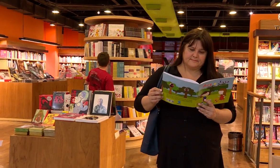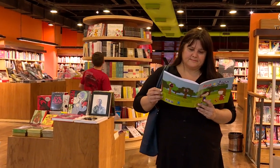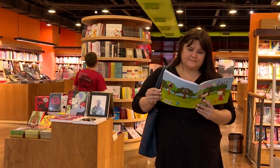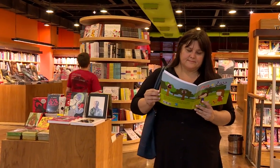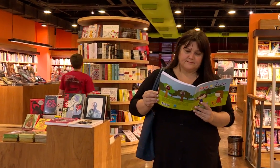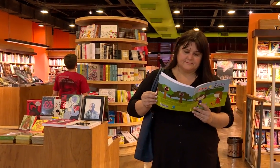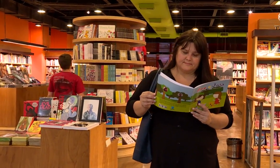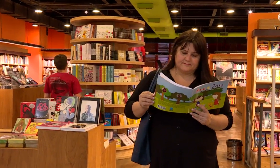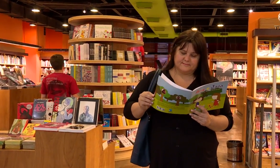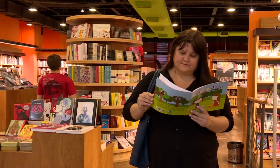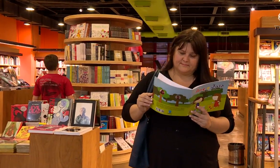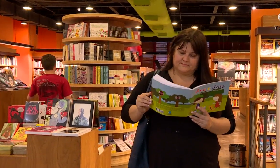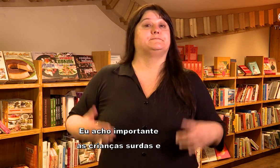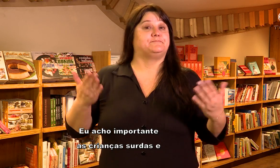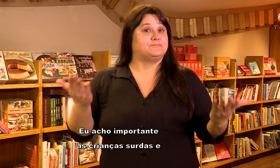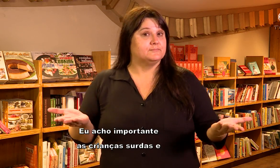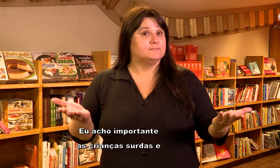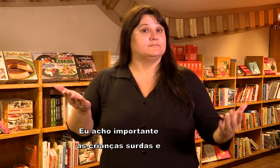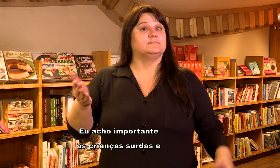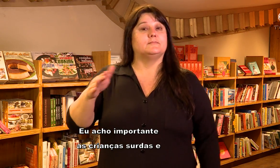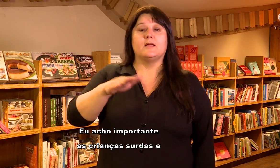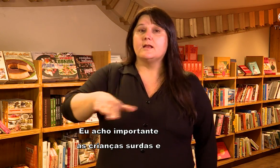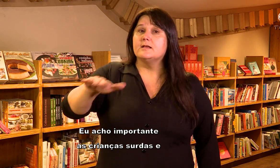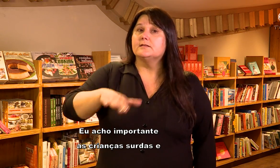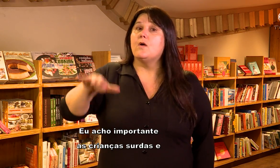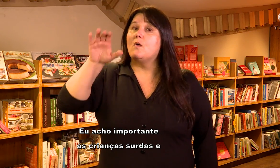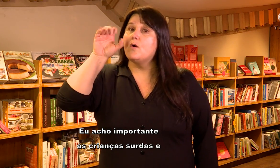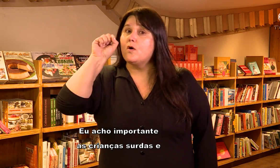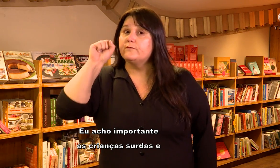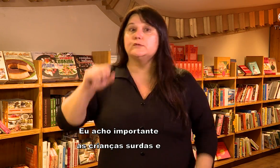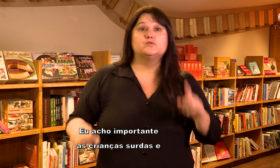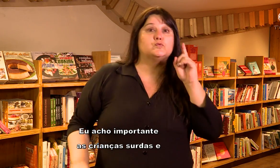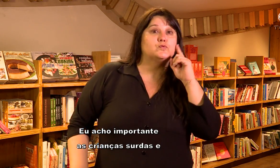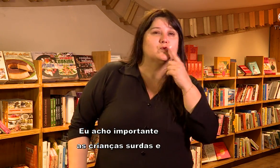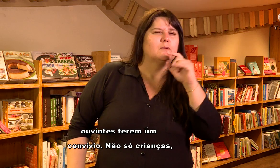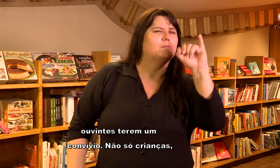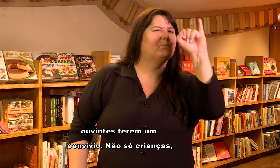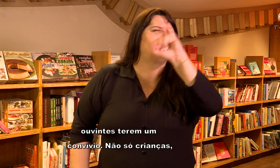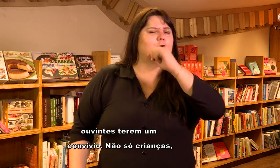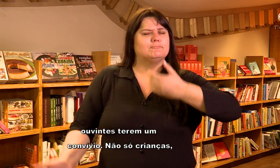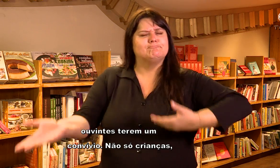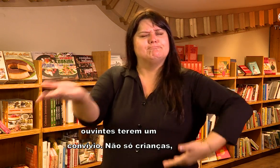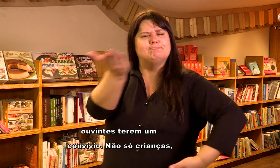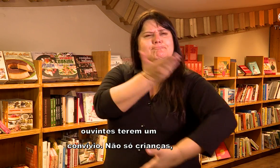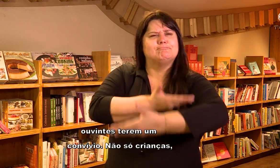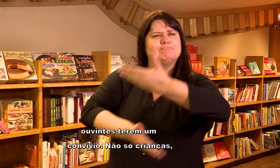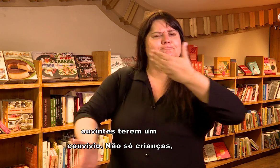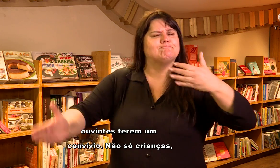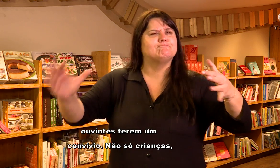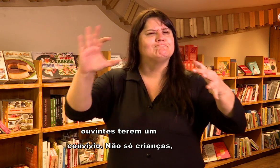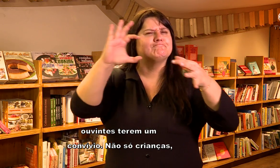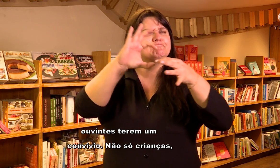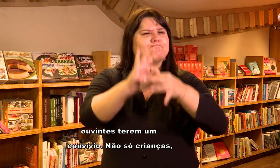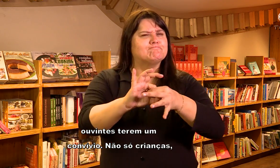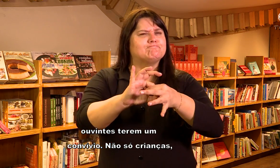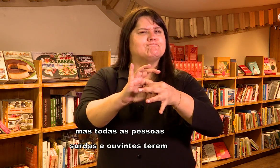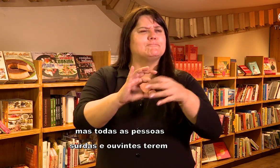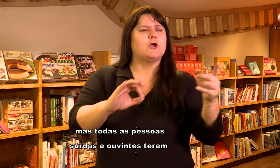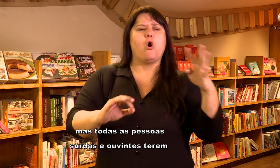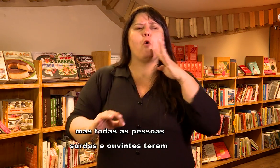Jota. Eu acho importante as crianças surdas e ouvintes terem um convívio, não só crianças, mas todas